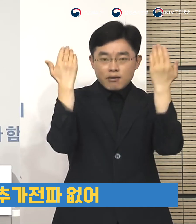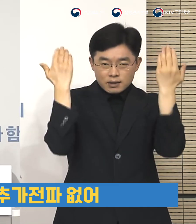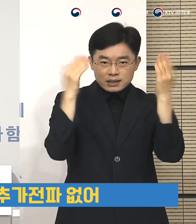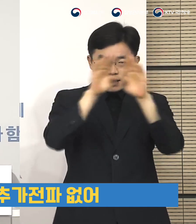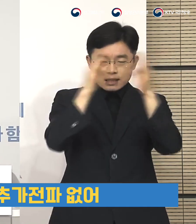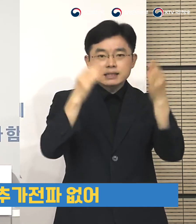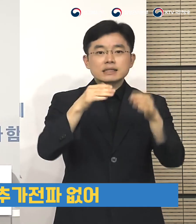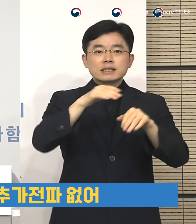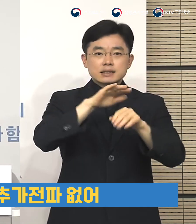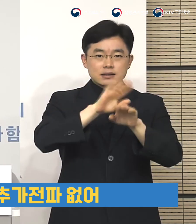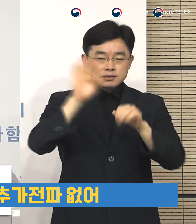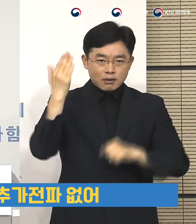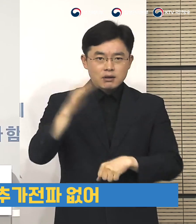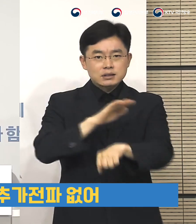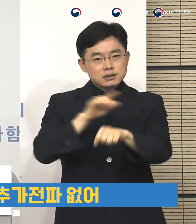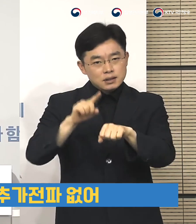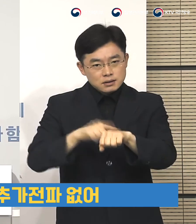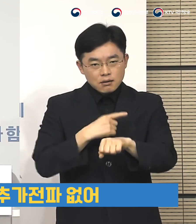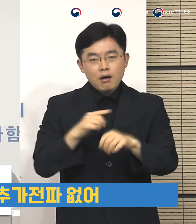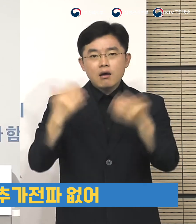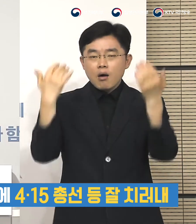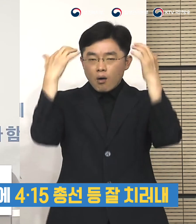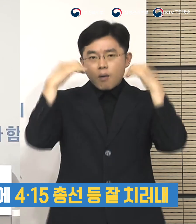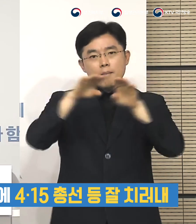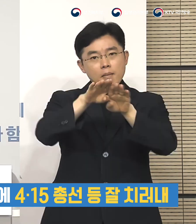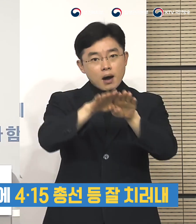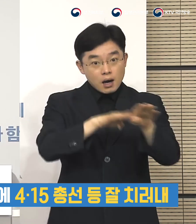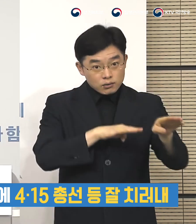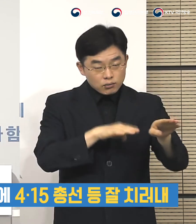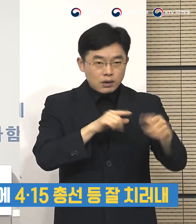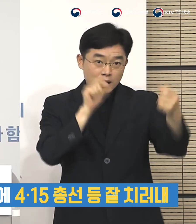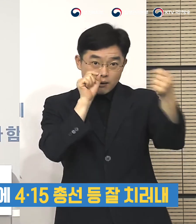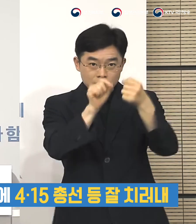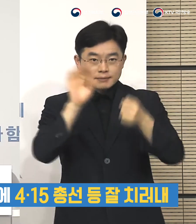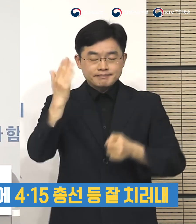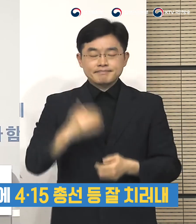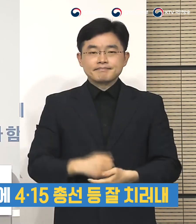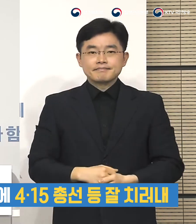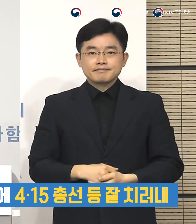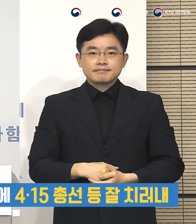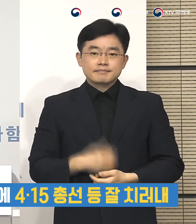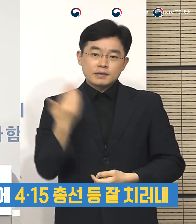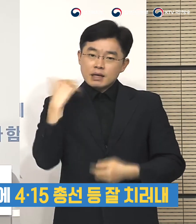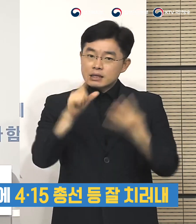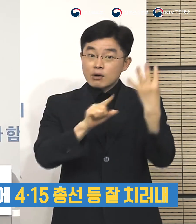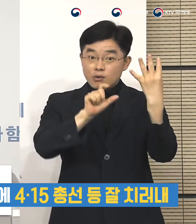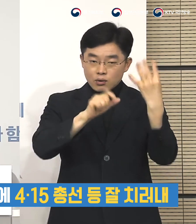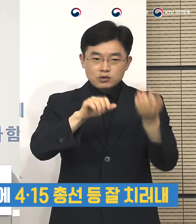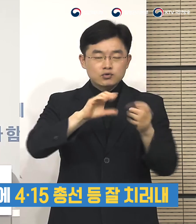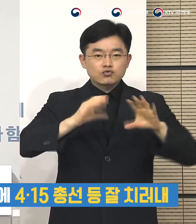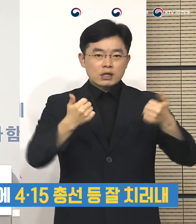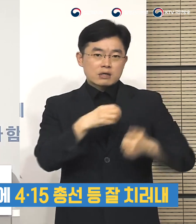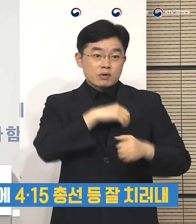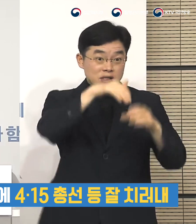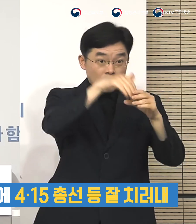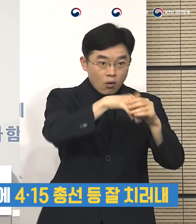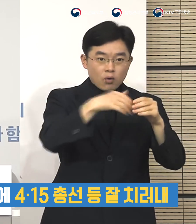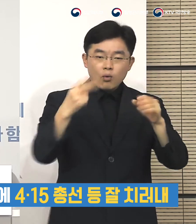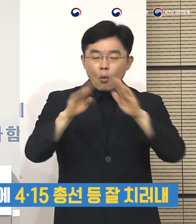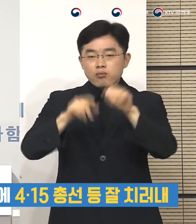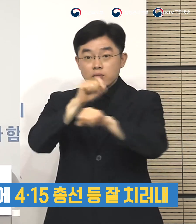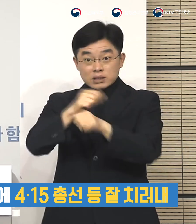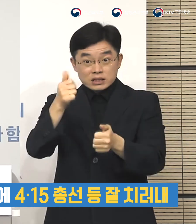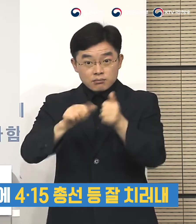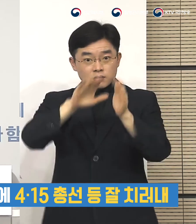전파 없이 여름 방학을 앞두고 있습니다. 4.15 총선, 대규모 공무원 시험 등을